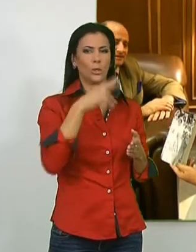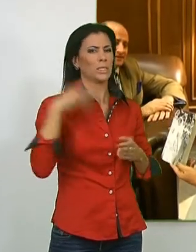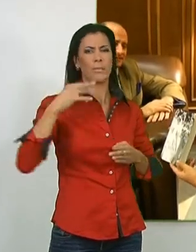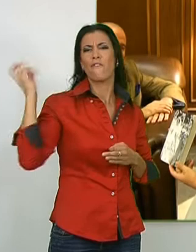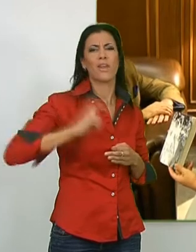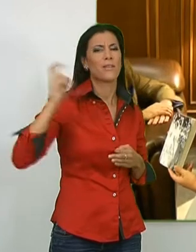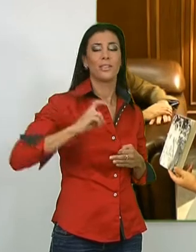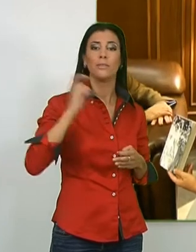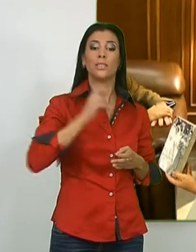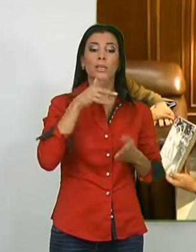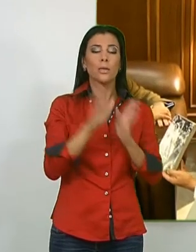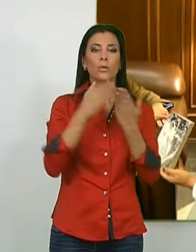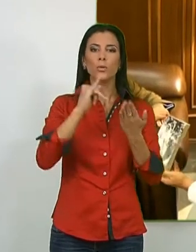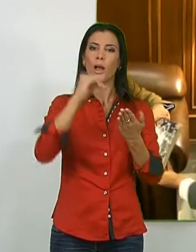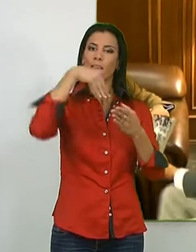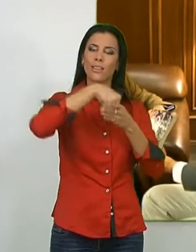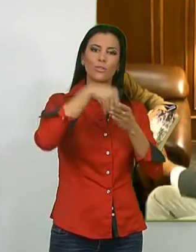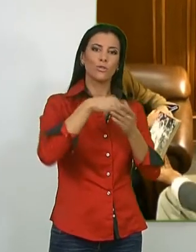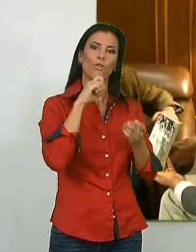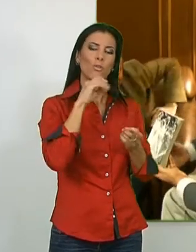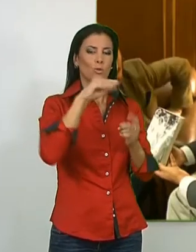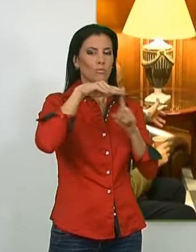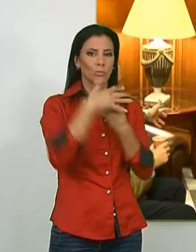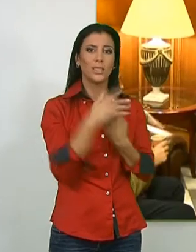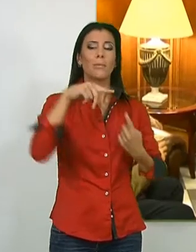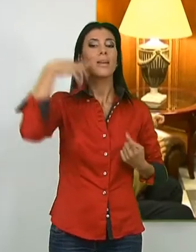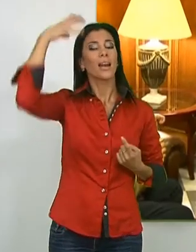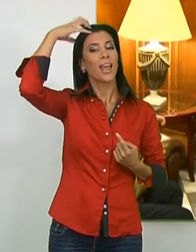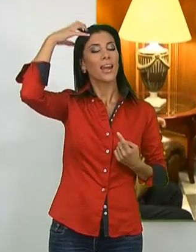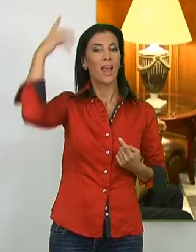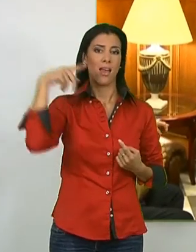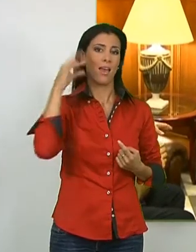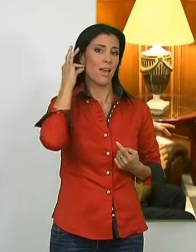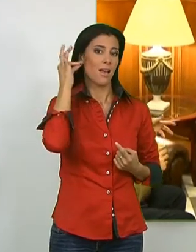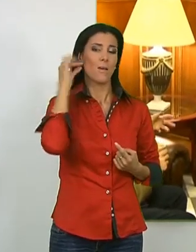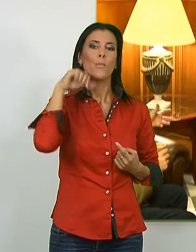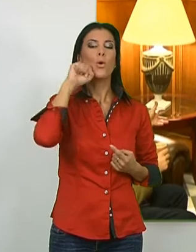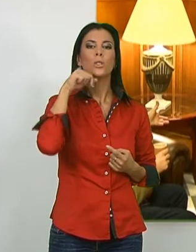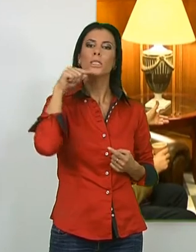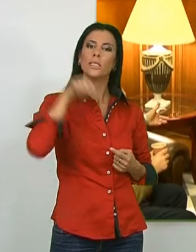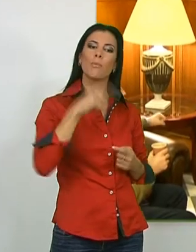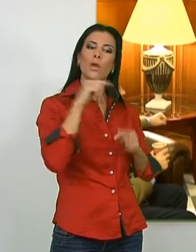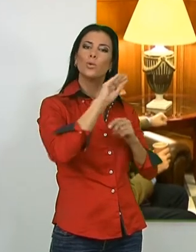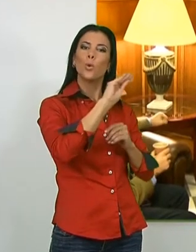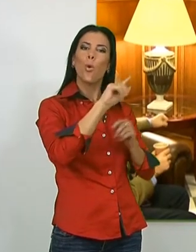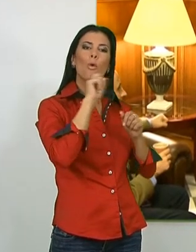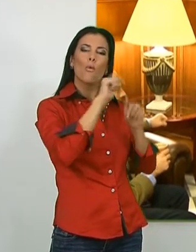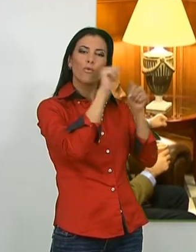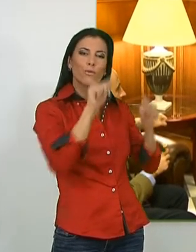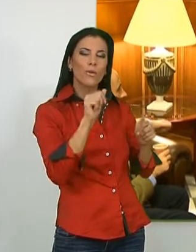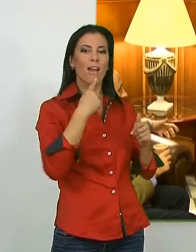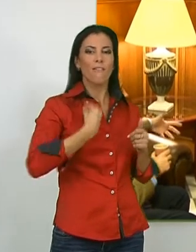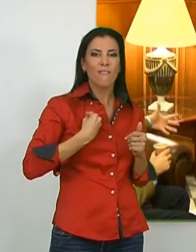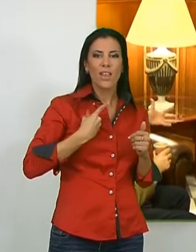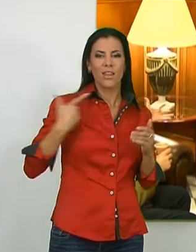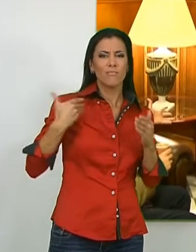en su libro cuenta anécdotas y vivencias de la reina de motril y hace un completo análisis de la figura de los monarcas a